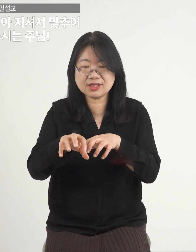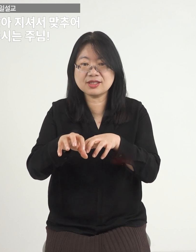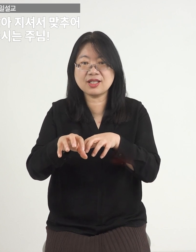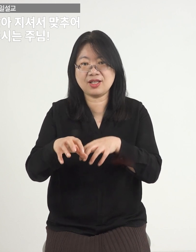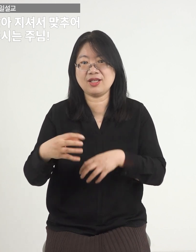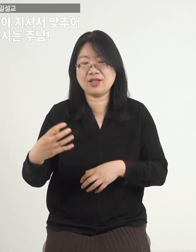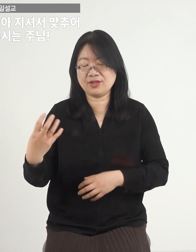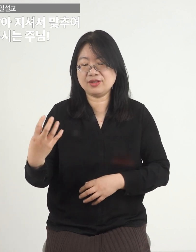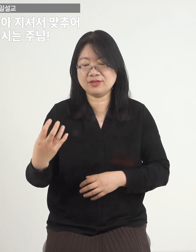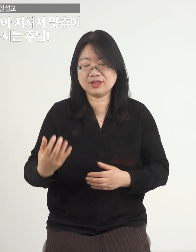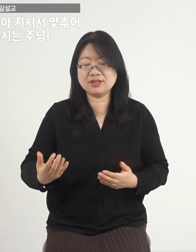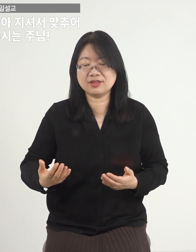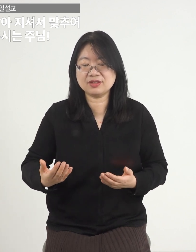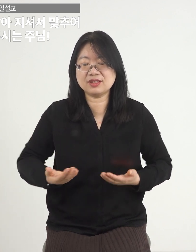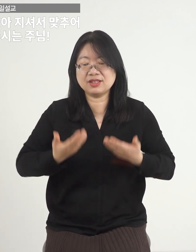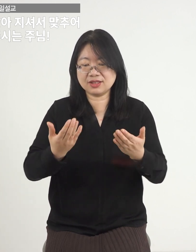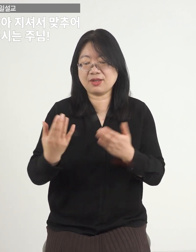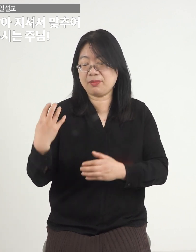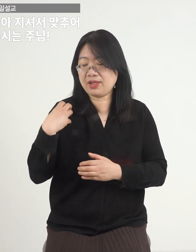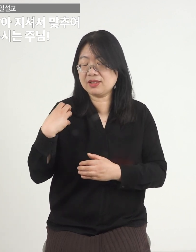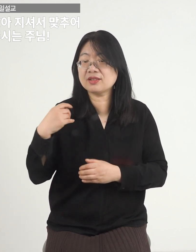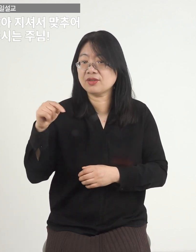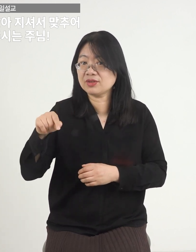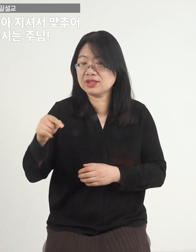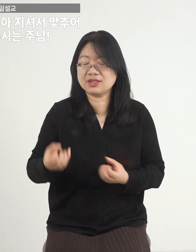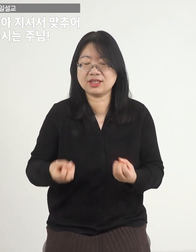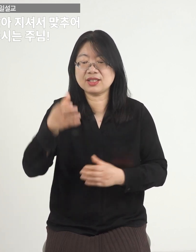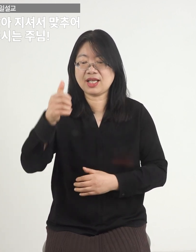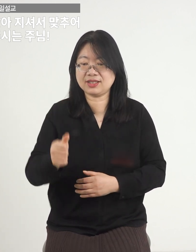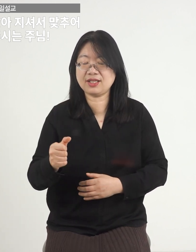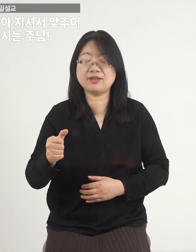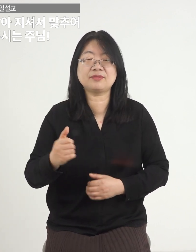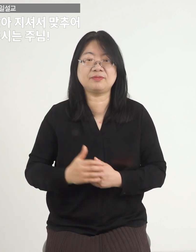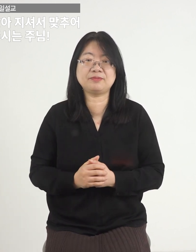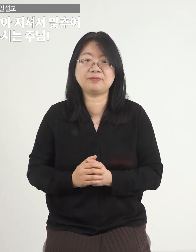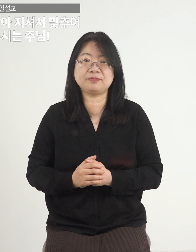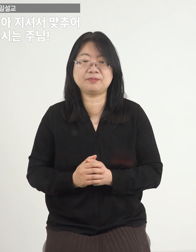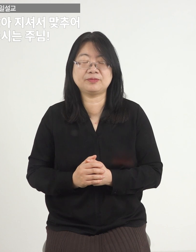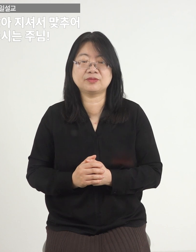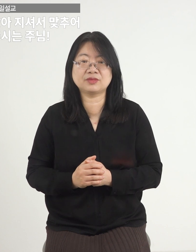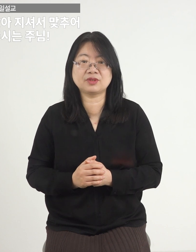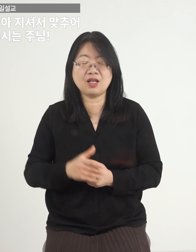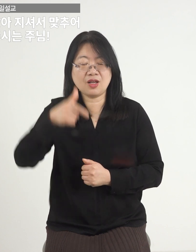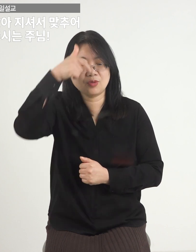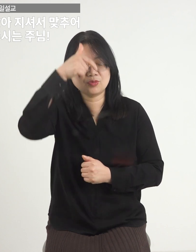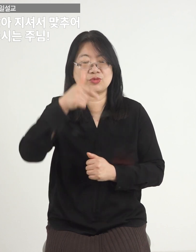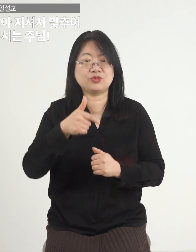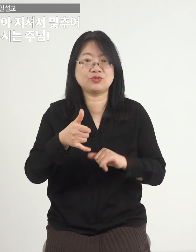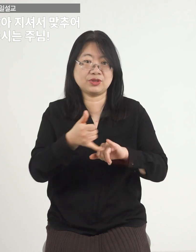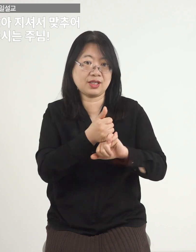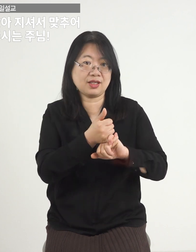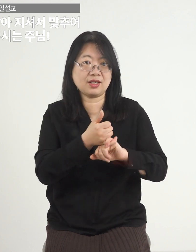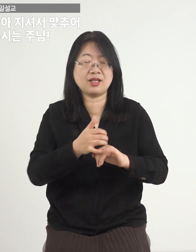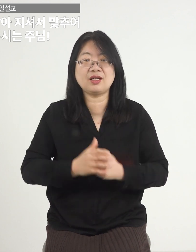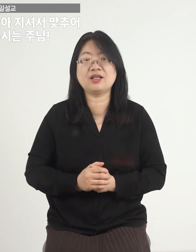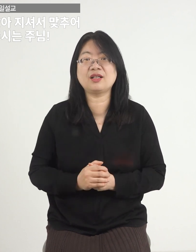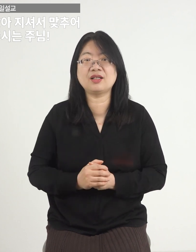하는 직책이 제사장입니다. 자, 근데 이것은 구약에